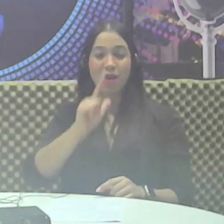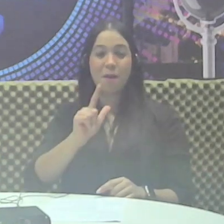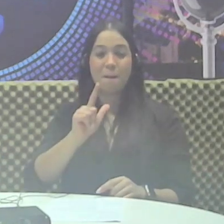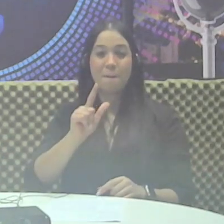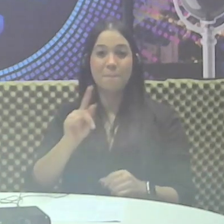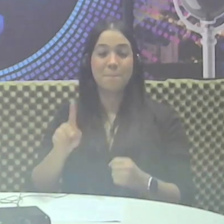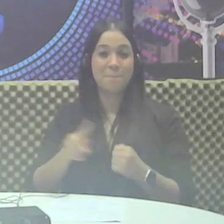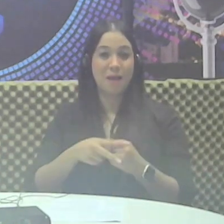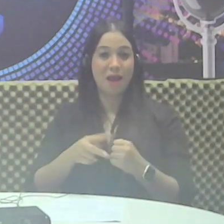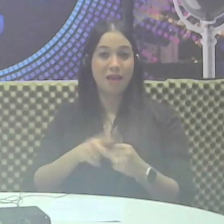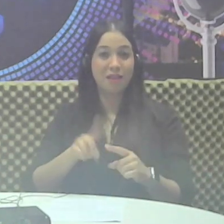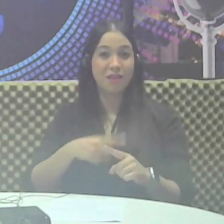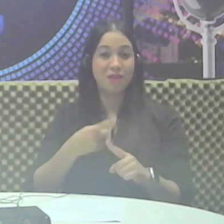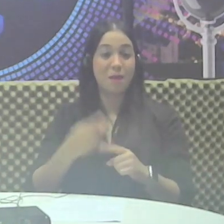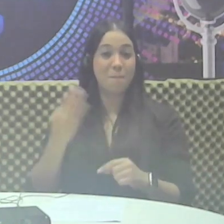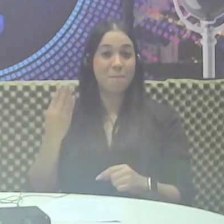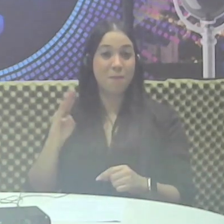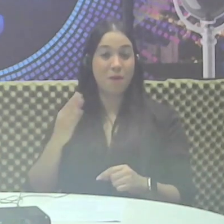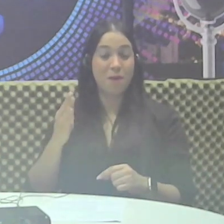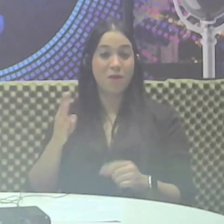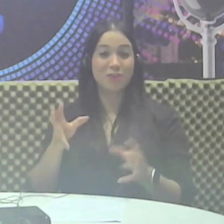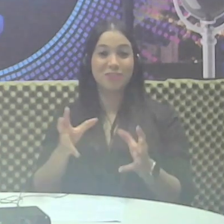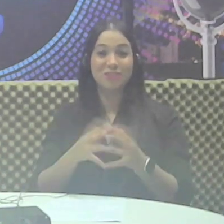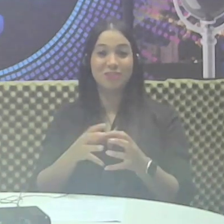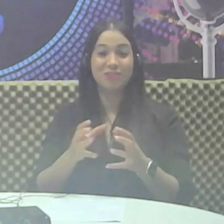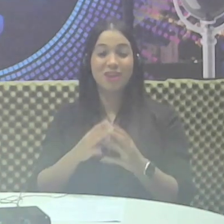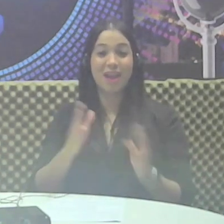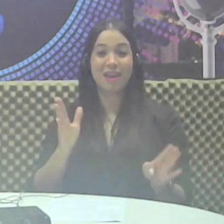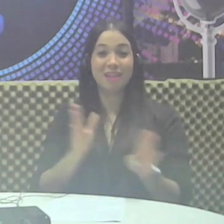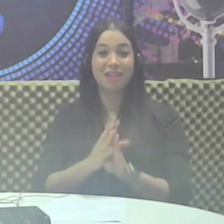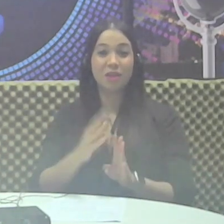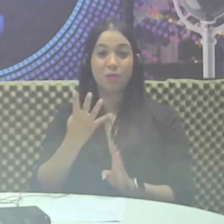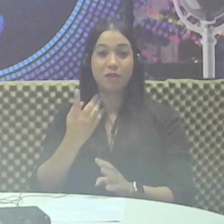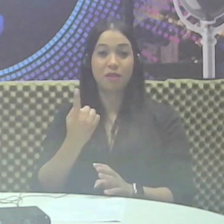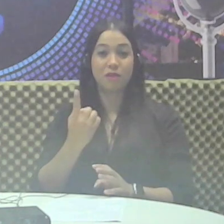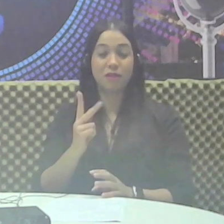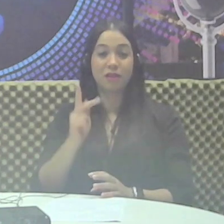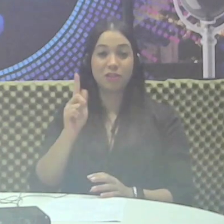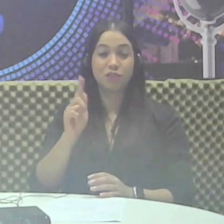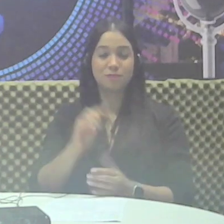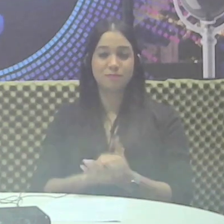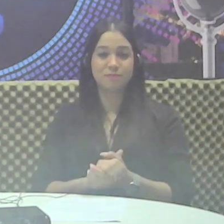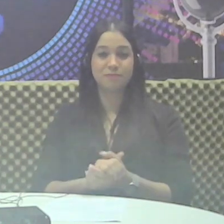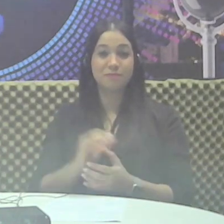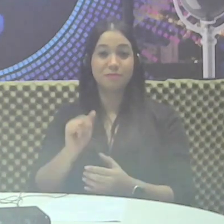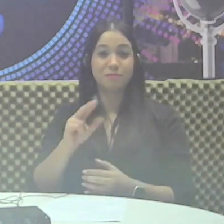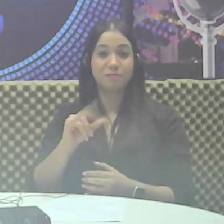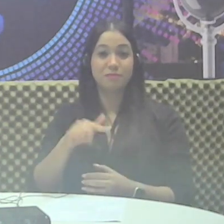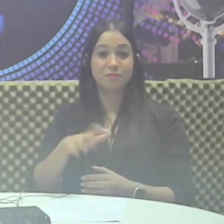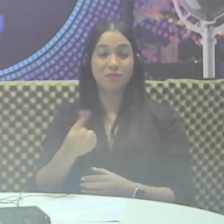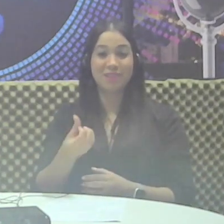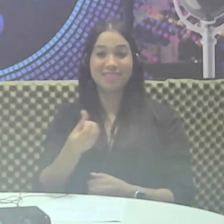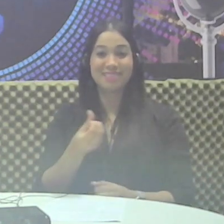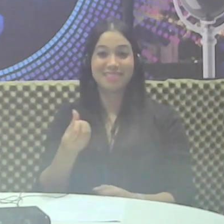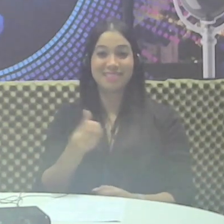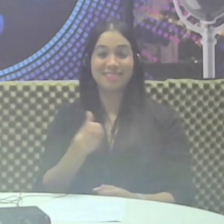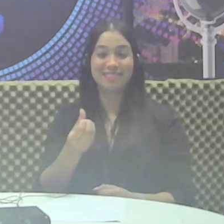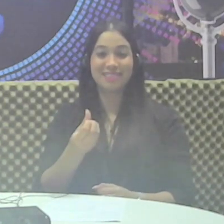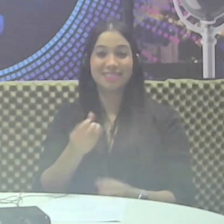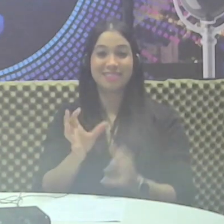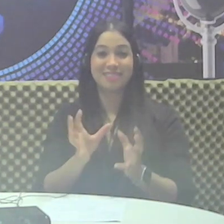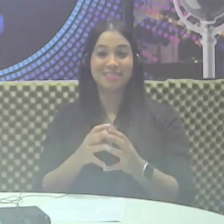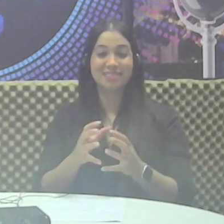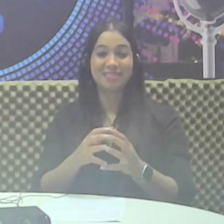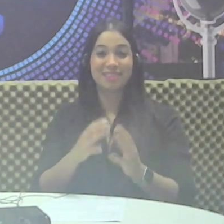medalha de prata e outra de bronze na categoria até 41 quilos. Caroline Fernandes, 6º lugar na categoria